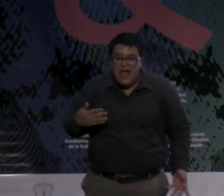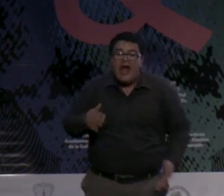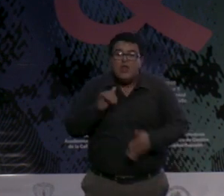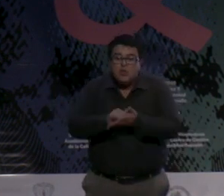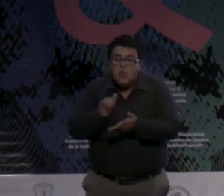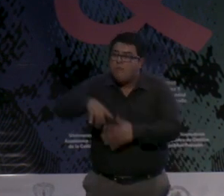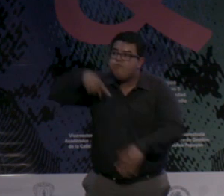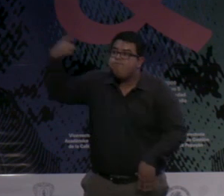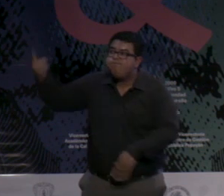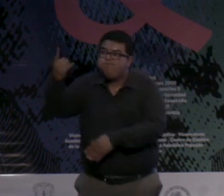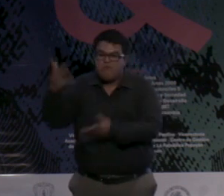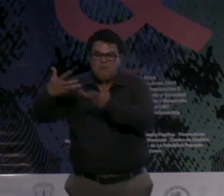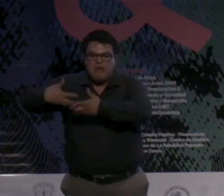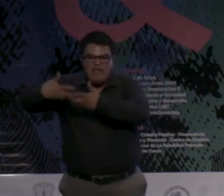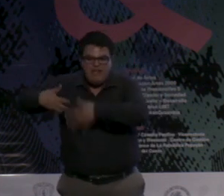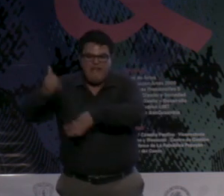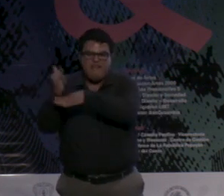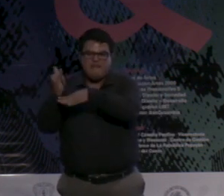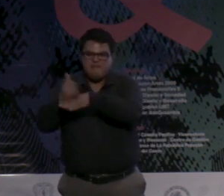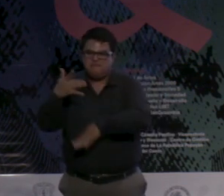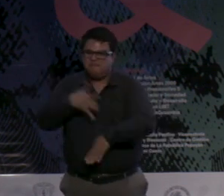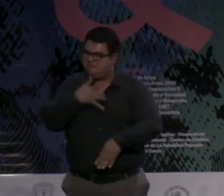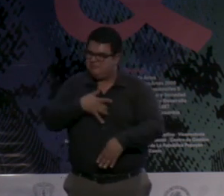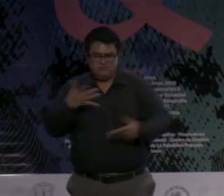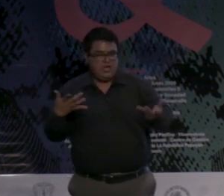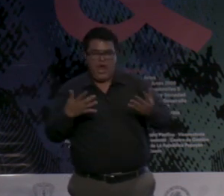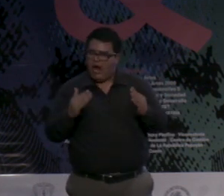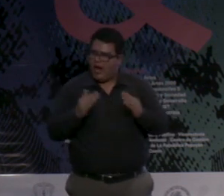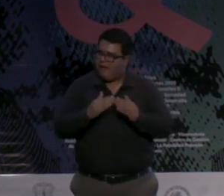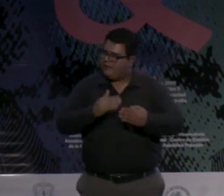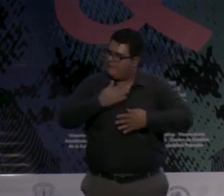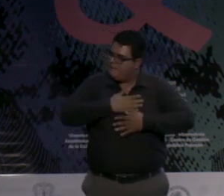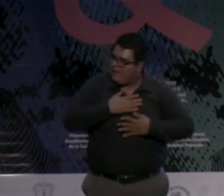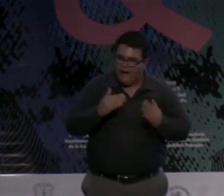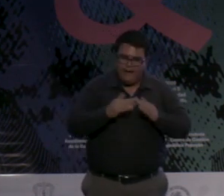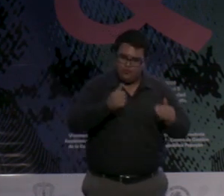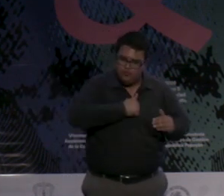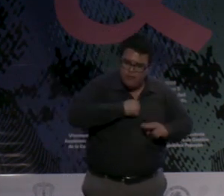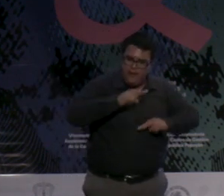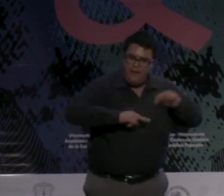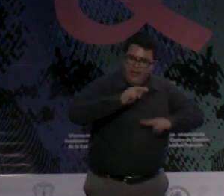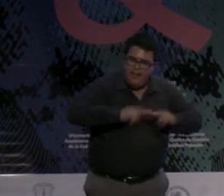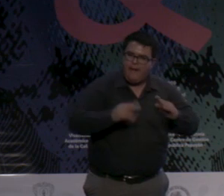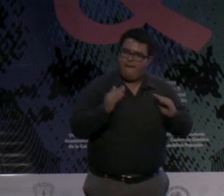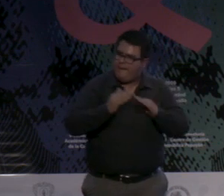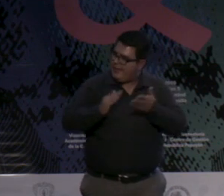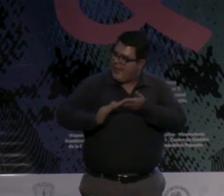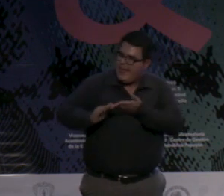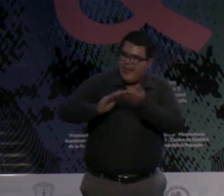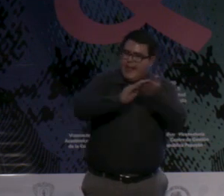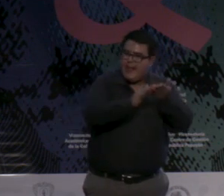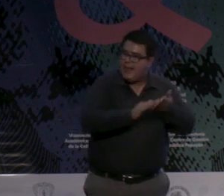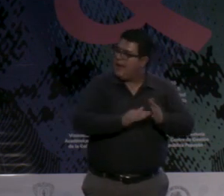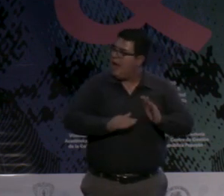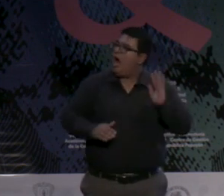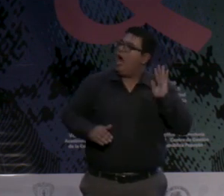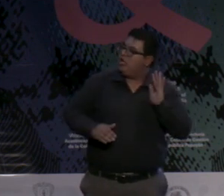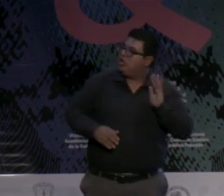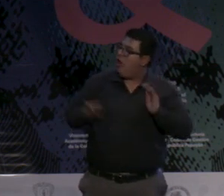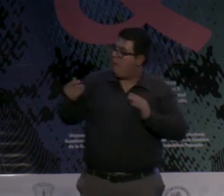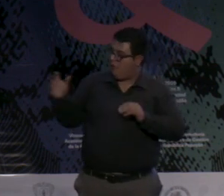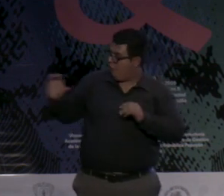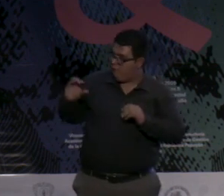casa mostrando por qué el orgullo de estar en su casa y tener su lugar en el mundo no se iba a reemplazar por los negocios que le estaban ofreciendo. Y de